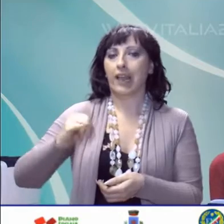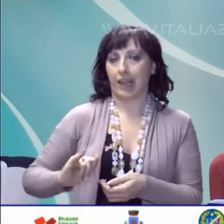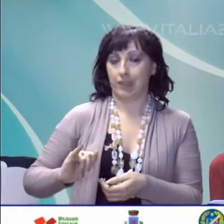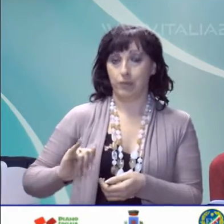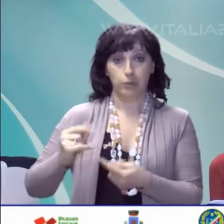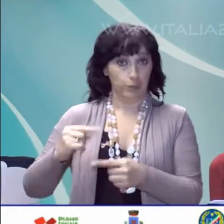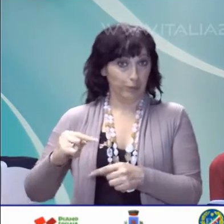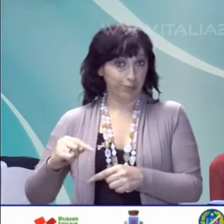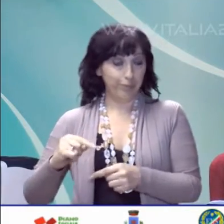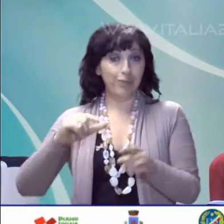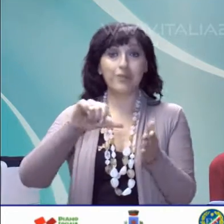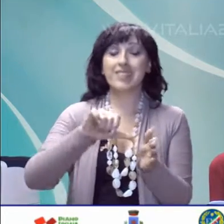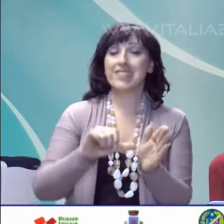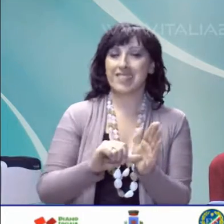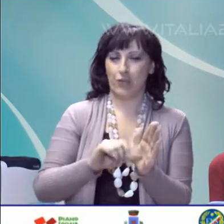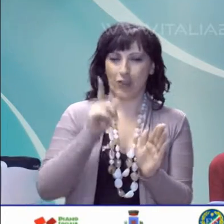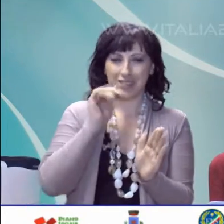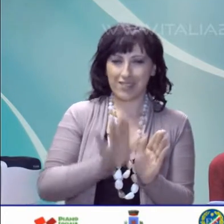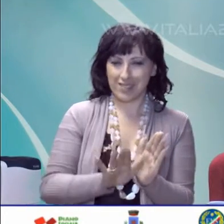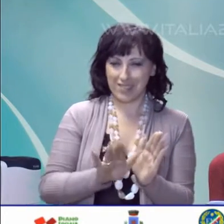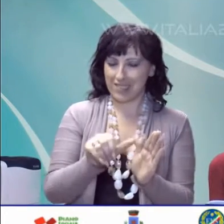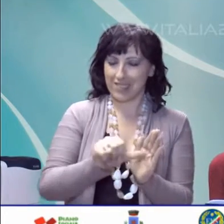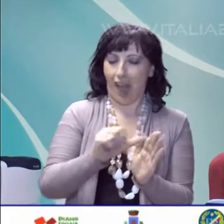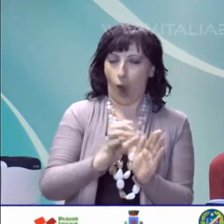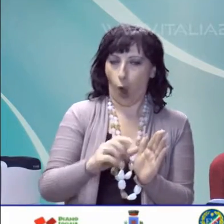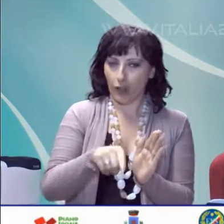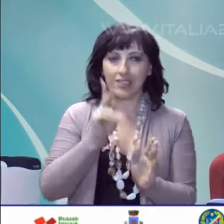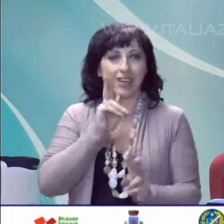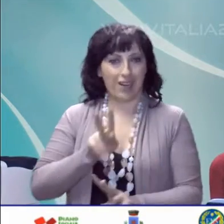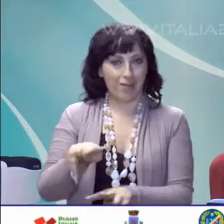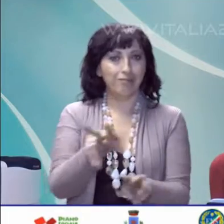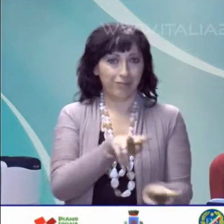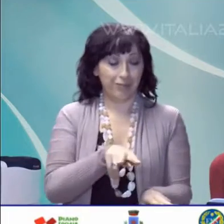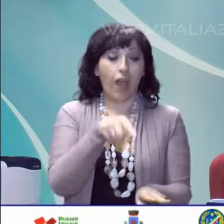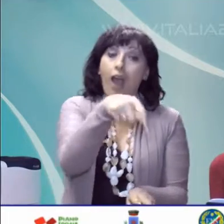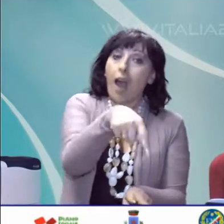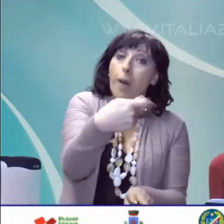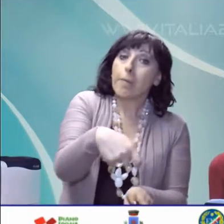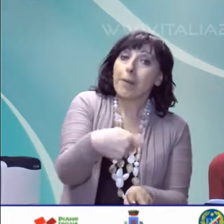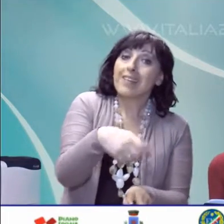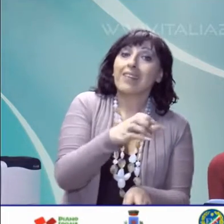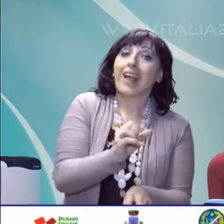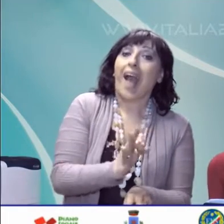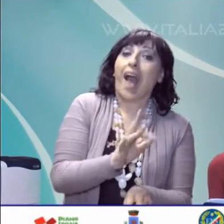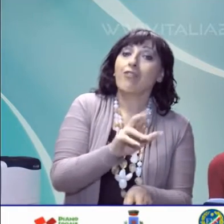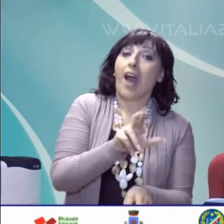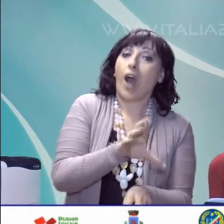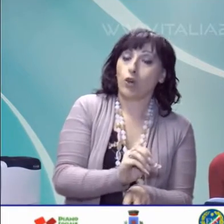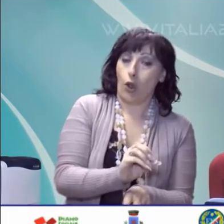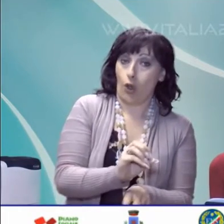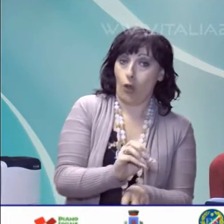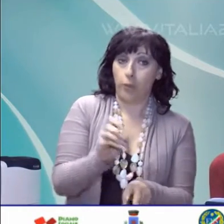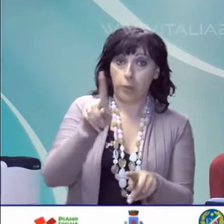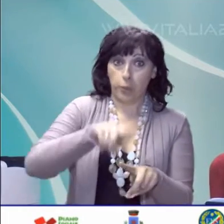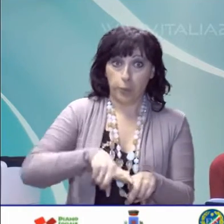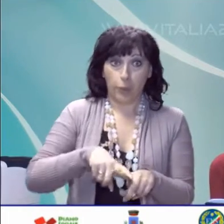ha visitato la sede salese dell'associazione, presieduta da Giampiero Cafaro, e ha voluto